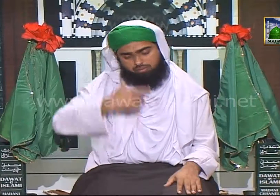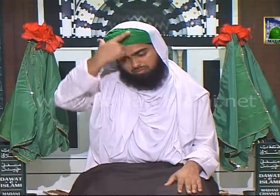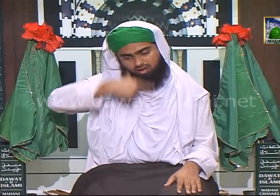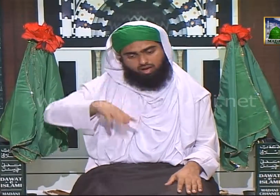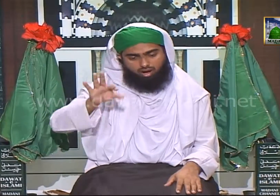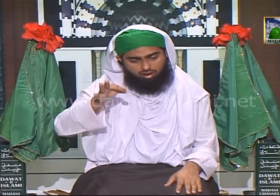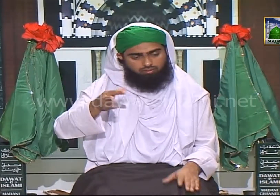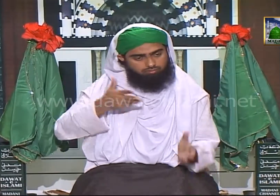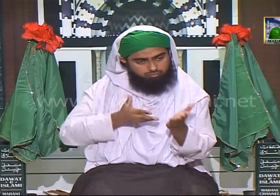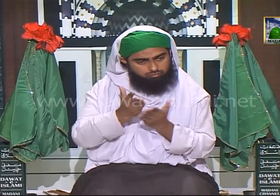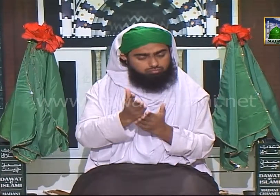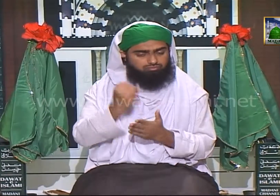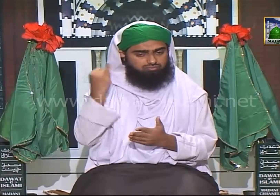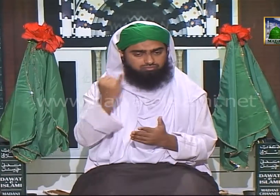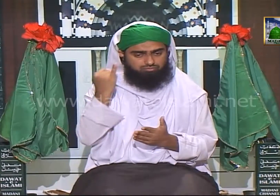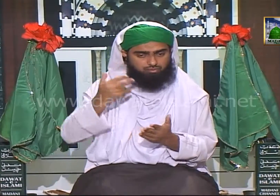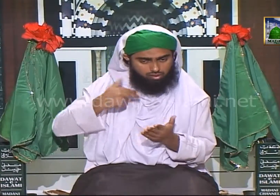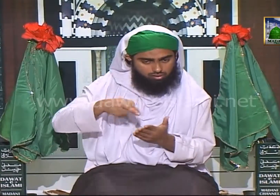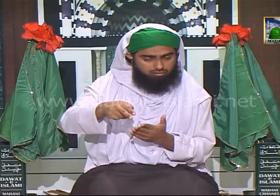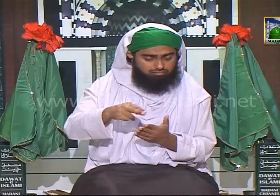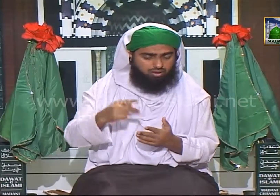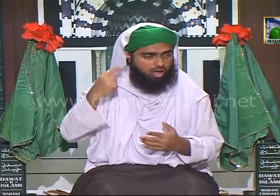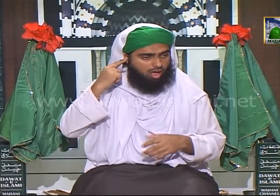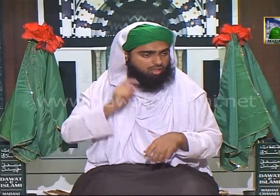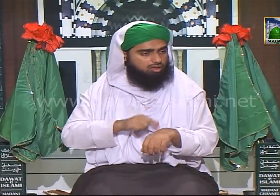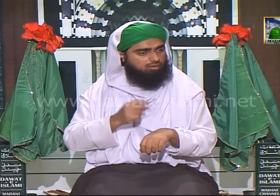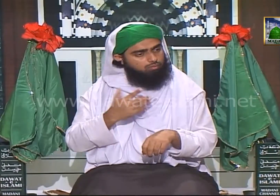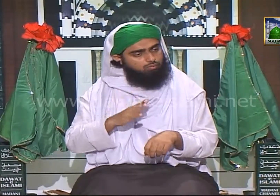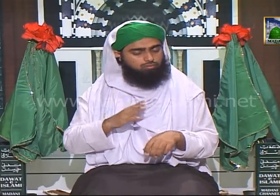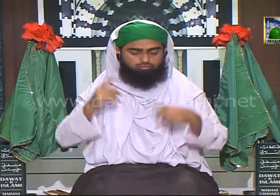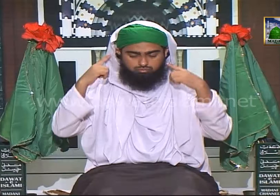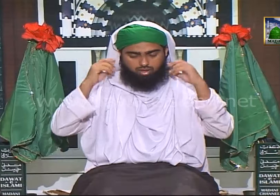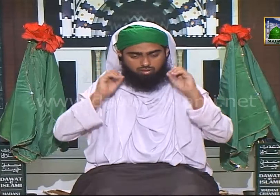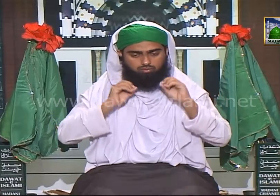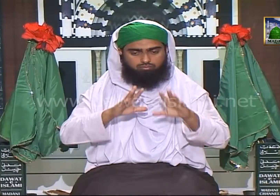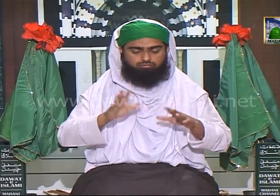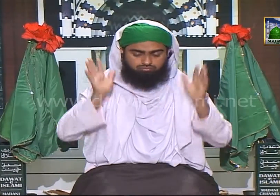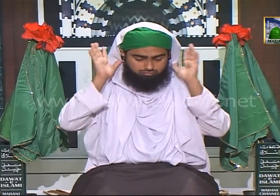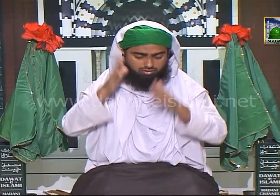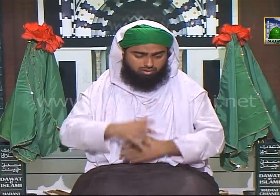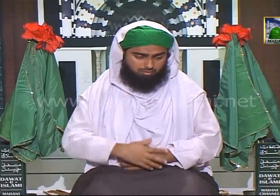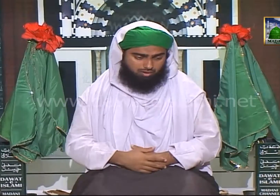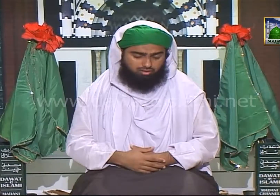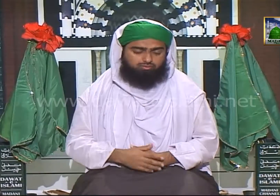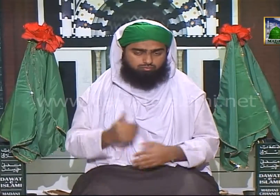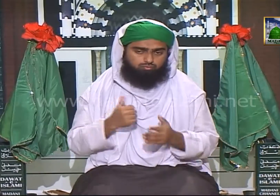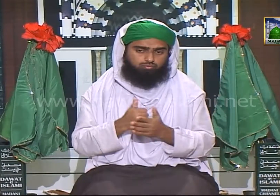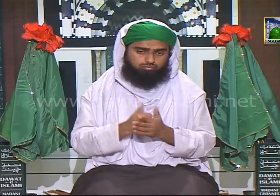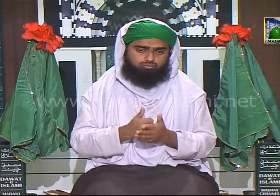اذان دے کر نماز پڑھیں. میری تو عادت ہے کہ جہاں بھی گیا اگر اذان کا وقت گزر گیا یاد آنے والے یہ پانچوں نمازیں ہر وقت اذان کی